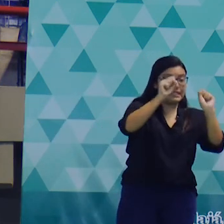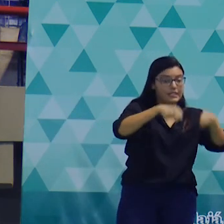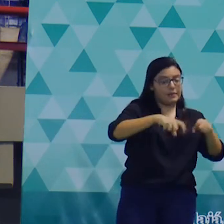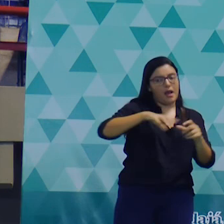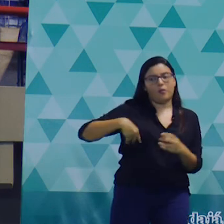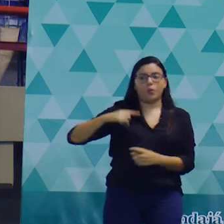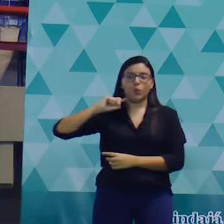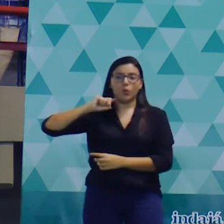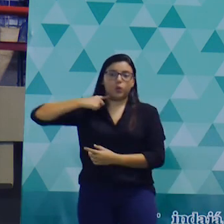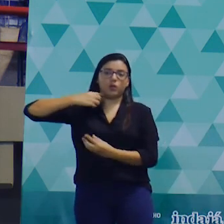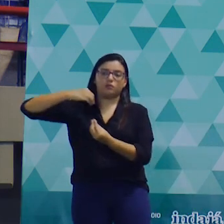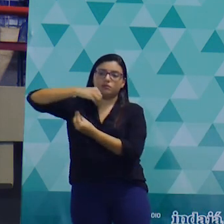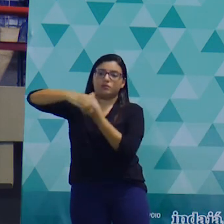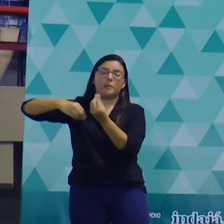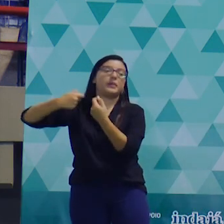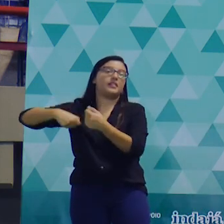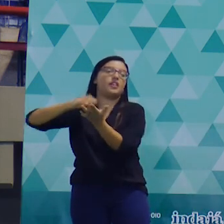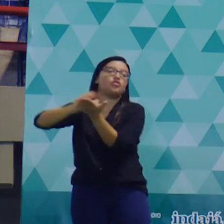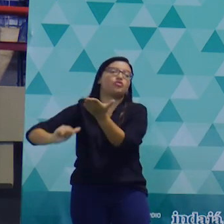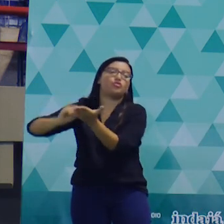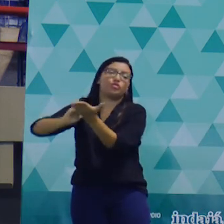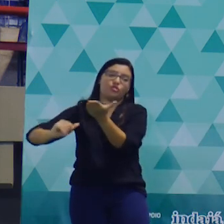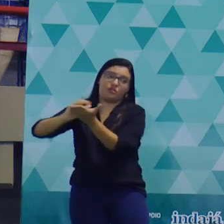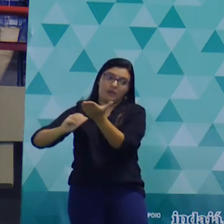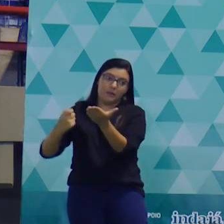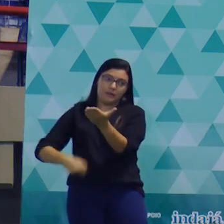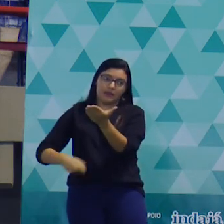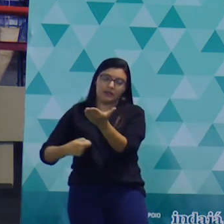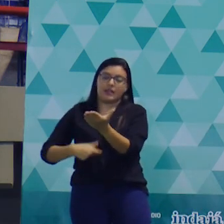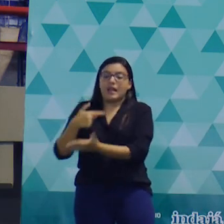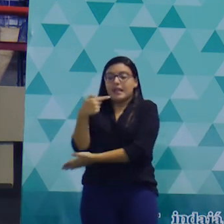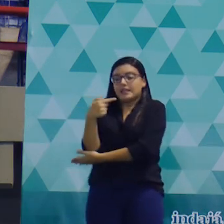que é impureza você vai ter que eliminar. Como eu tenho